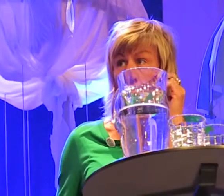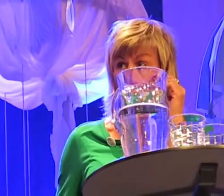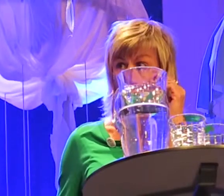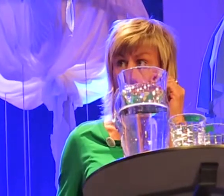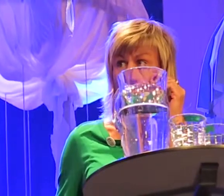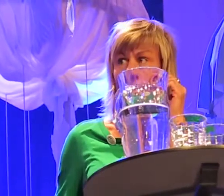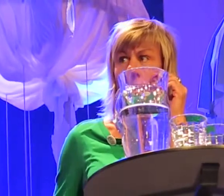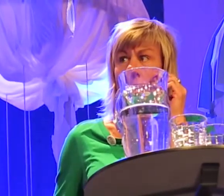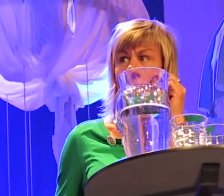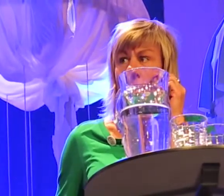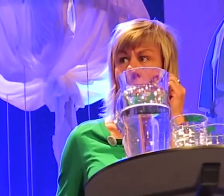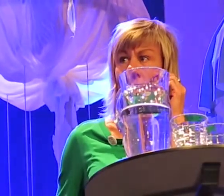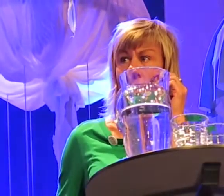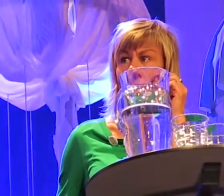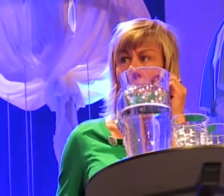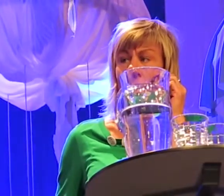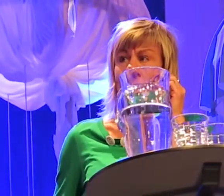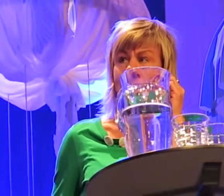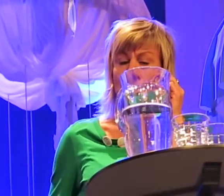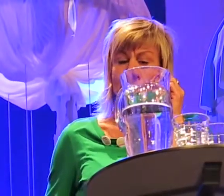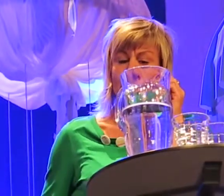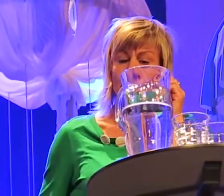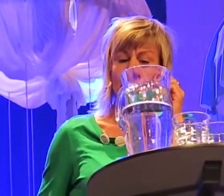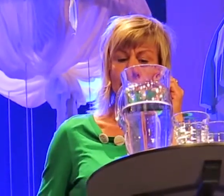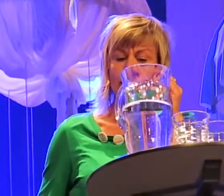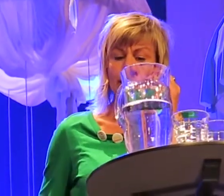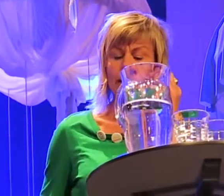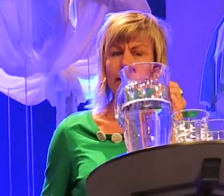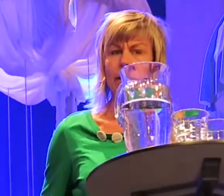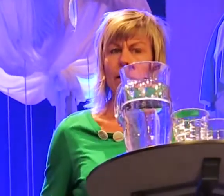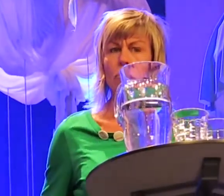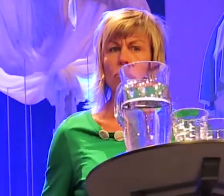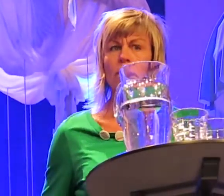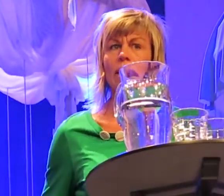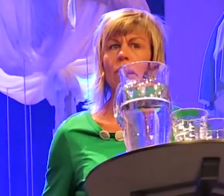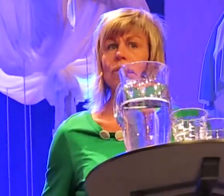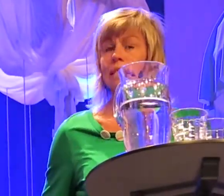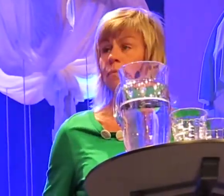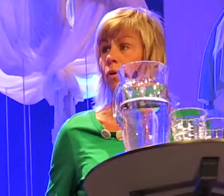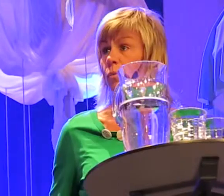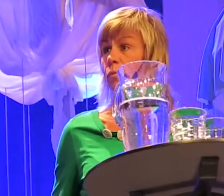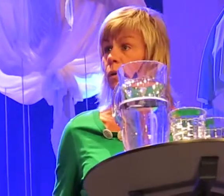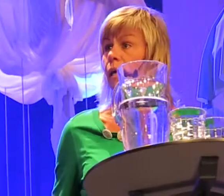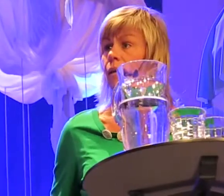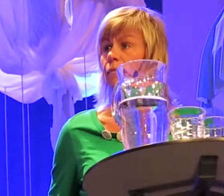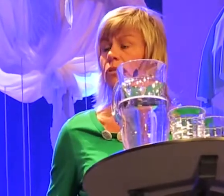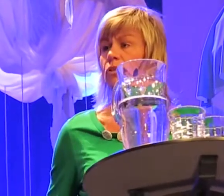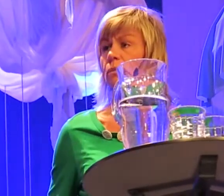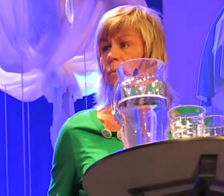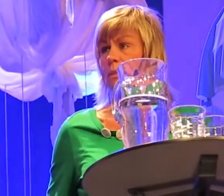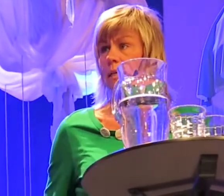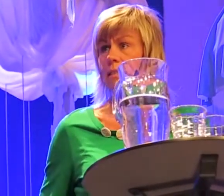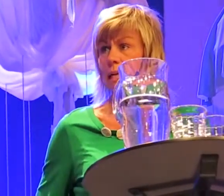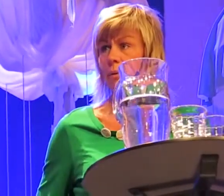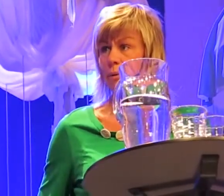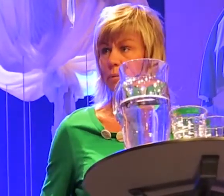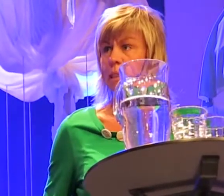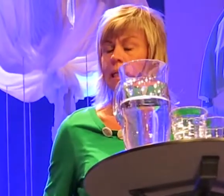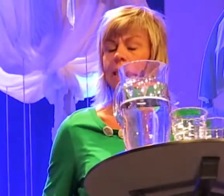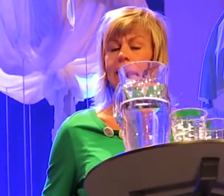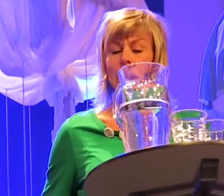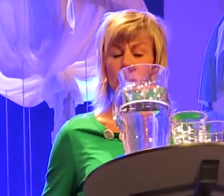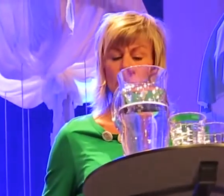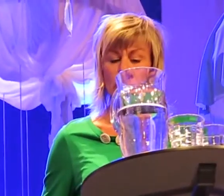tydliga ekomål. Och det ska också in i den nya nationella livsmedelsstrategin. Coop med flera har ställt sig bakom ett mål där. 20%